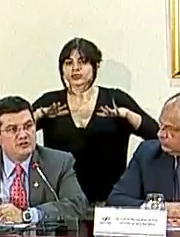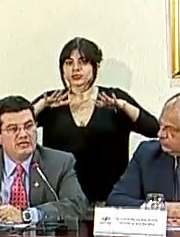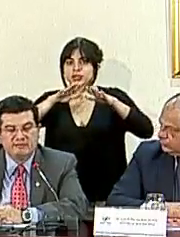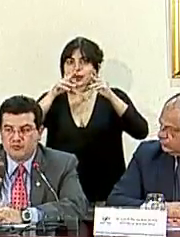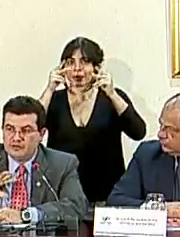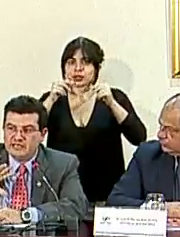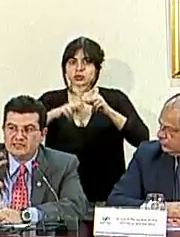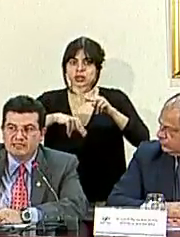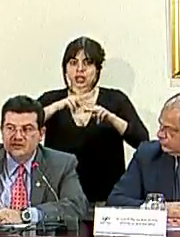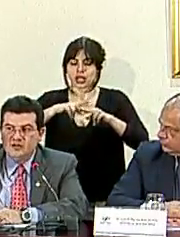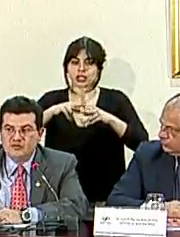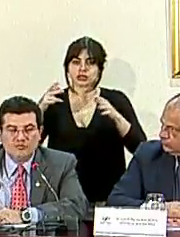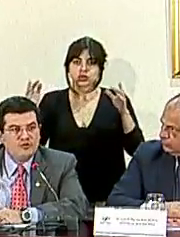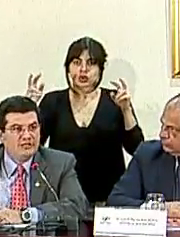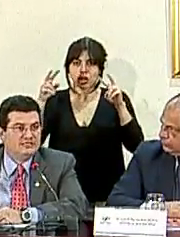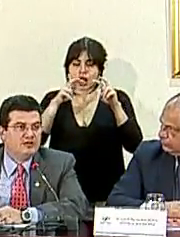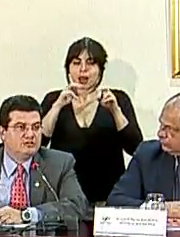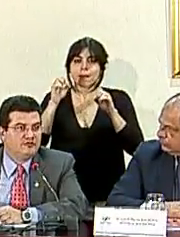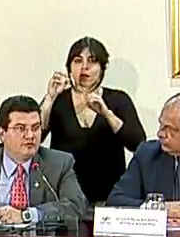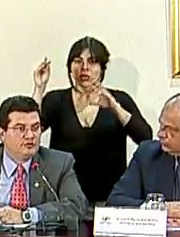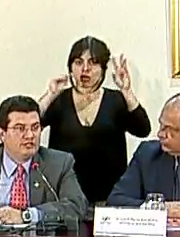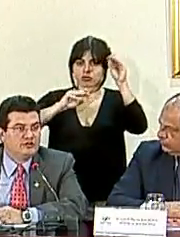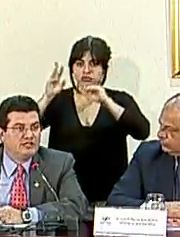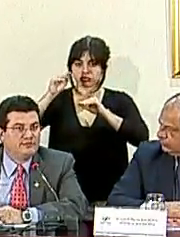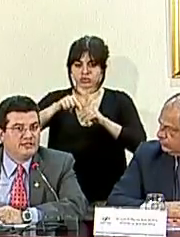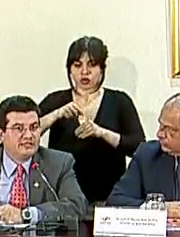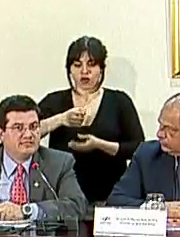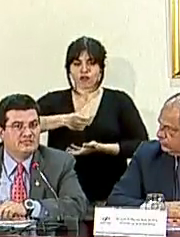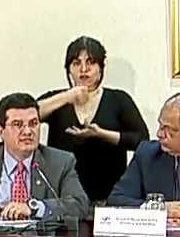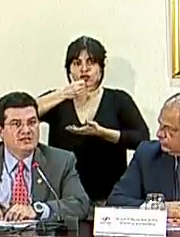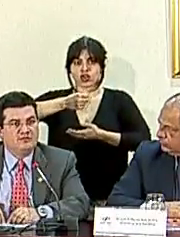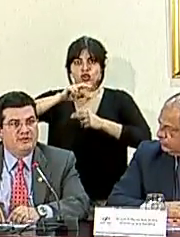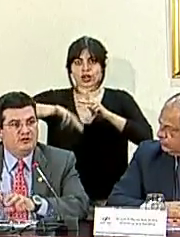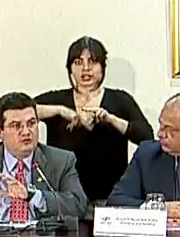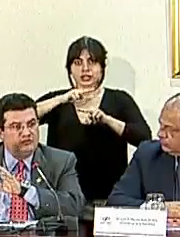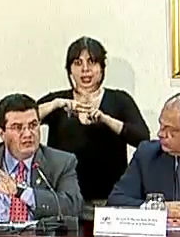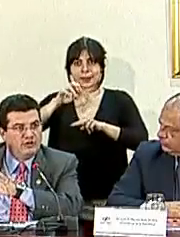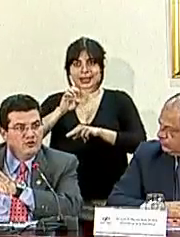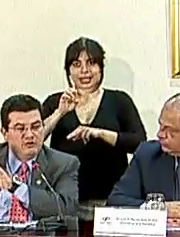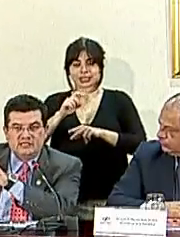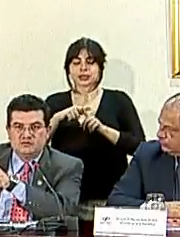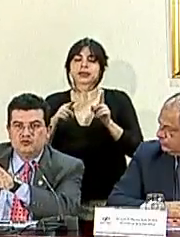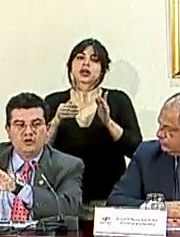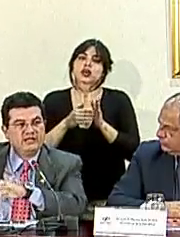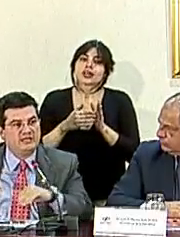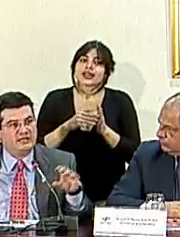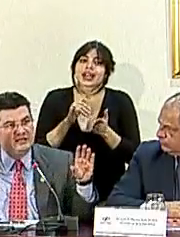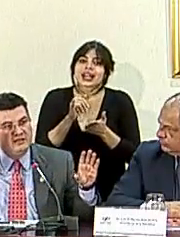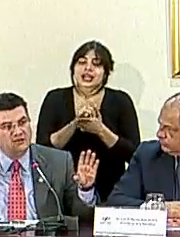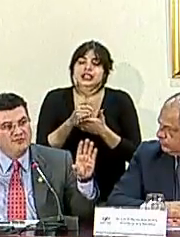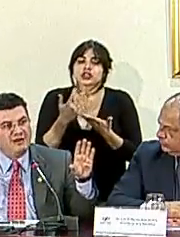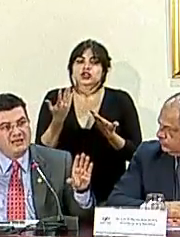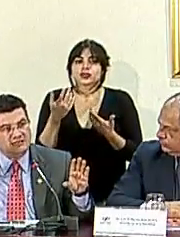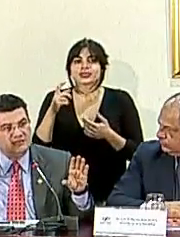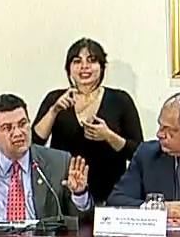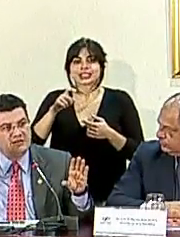presupuesto nacional que podrían ser movilizados al Fondo Nacional de Emergencias. Pero, de nuevo, esto hay que